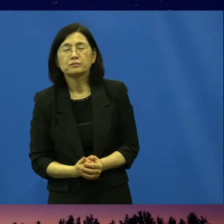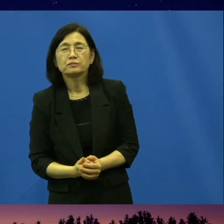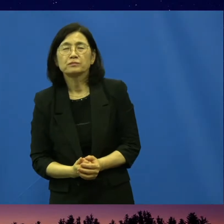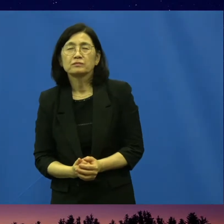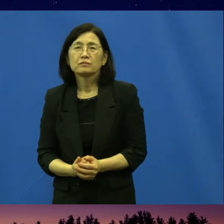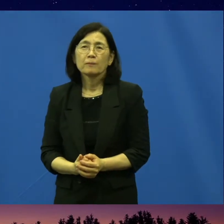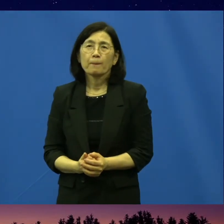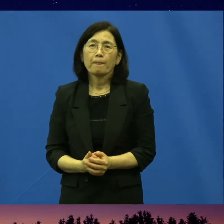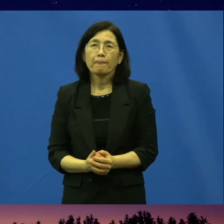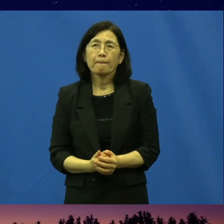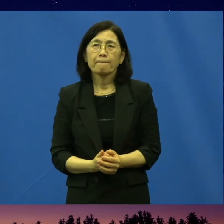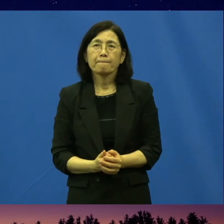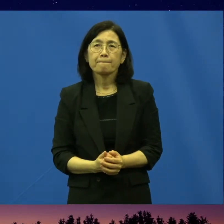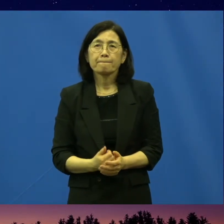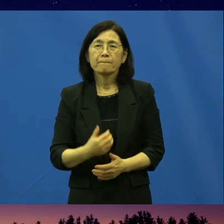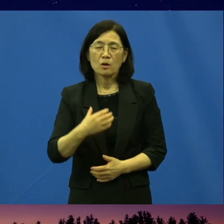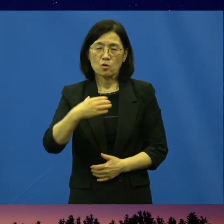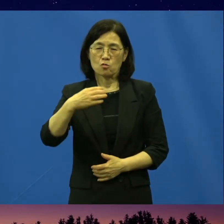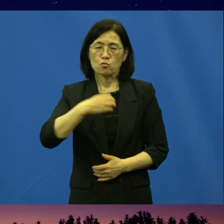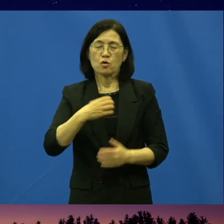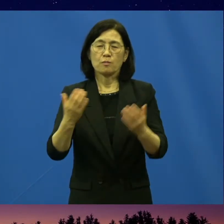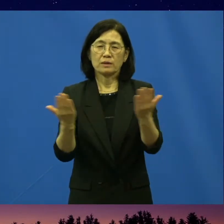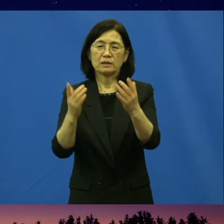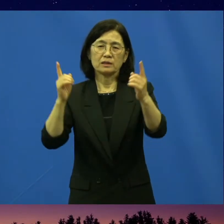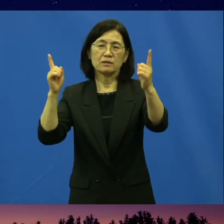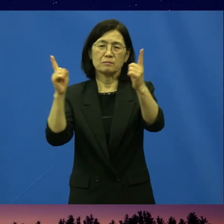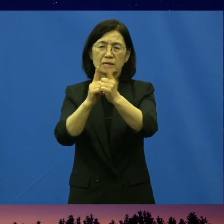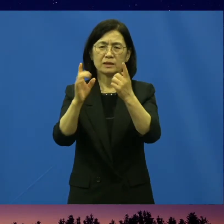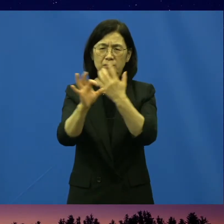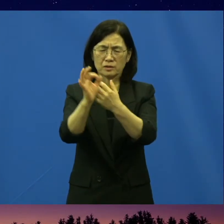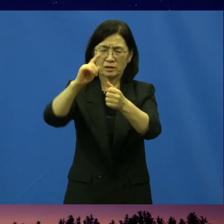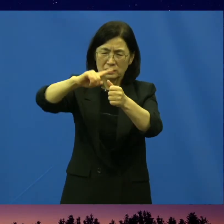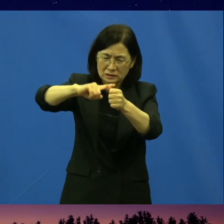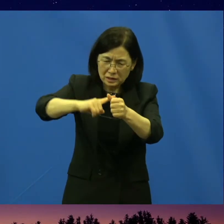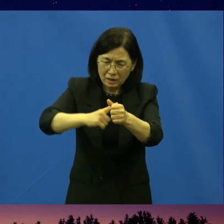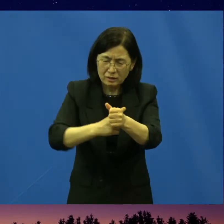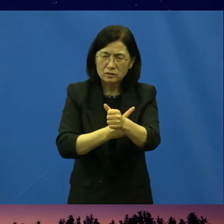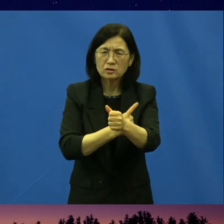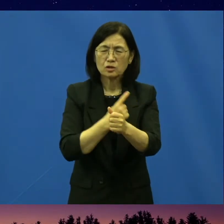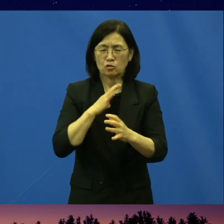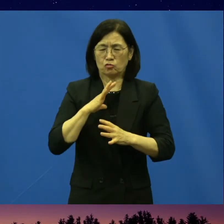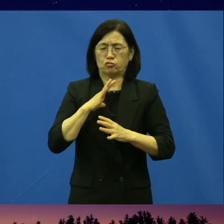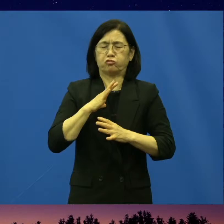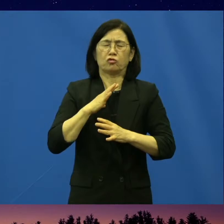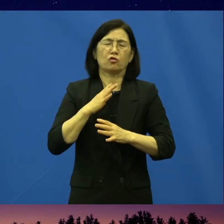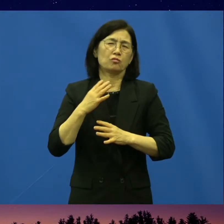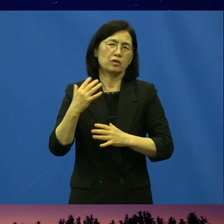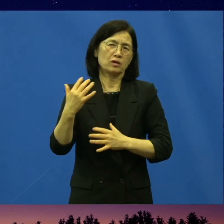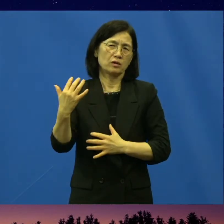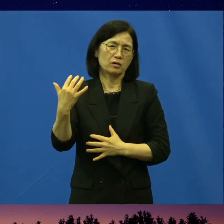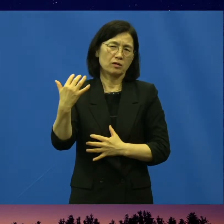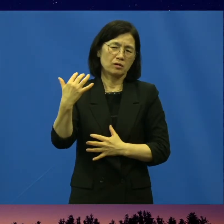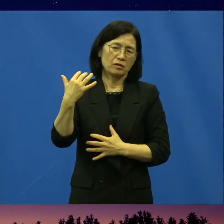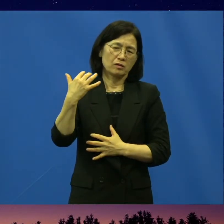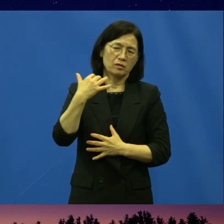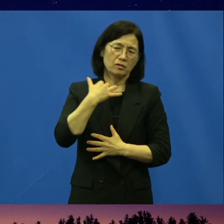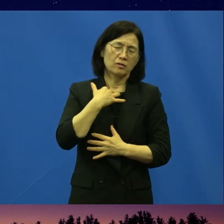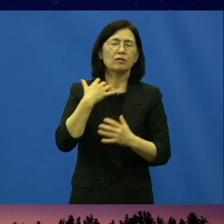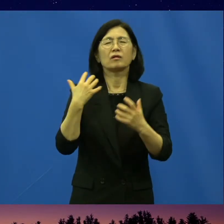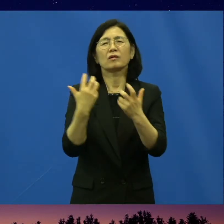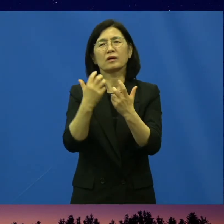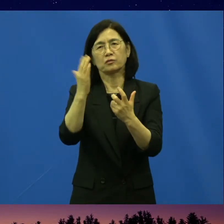여러분, 위험한 일을 만나면요, 두려움이 밀려와요. 뒤에는 애국의 군사들이 밀고 들어와요.